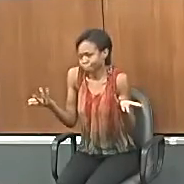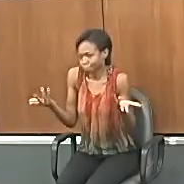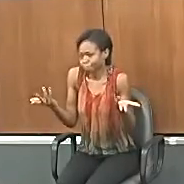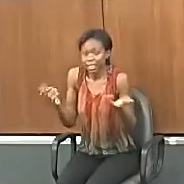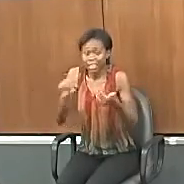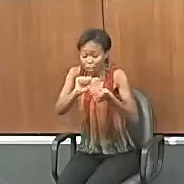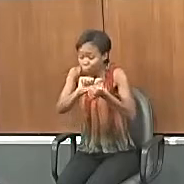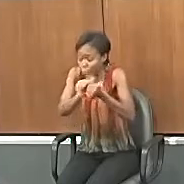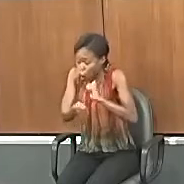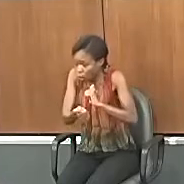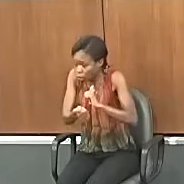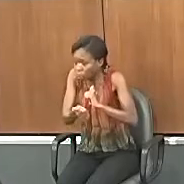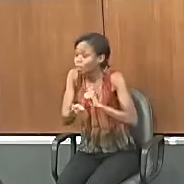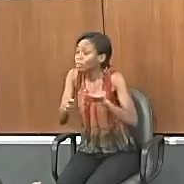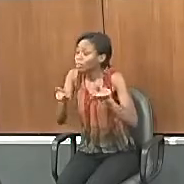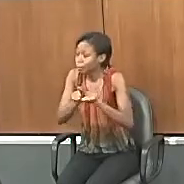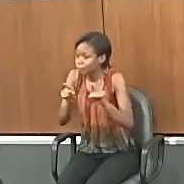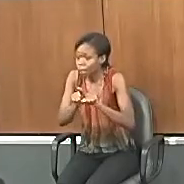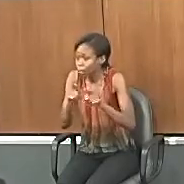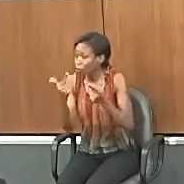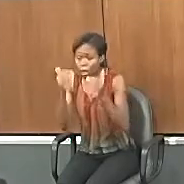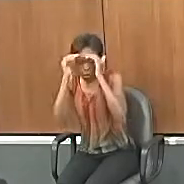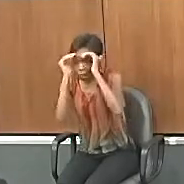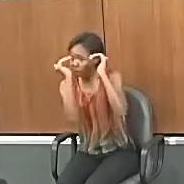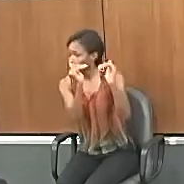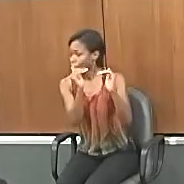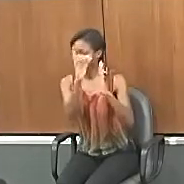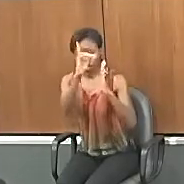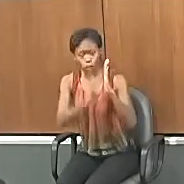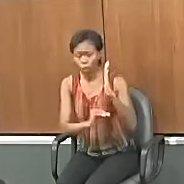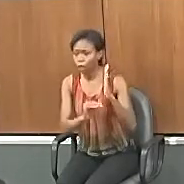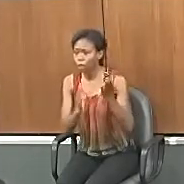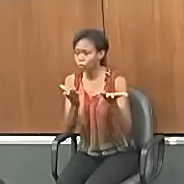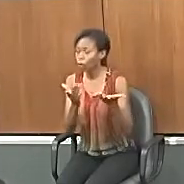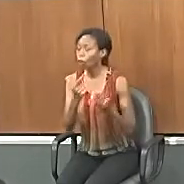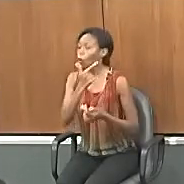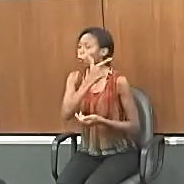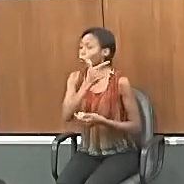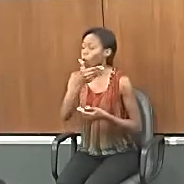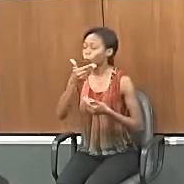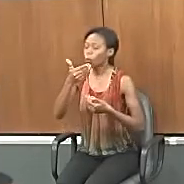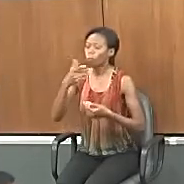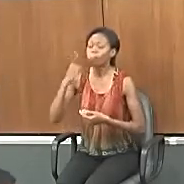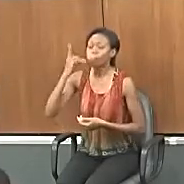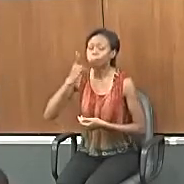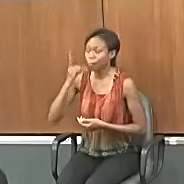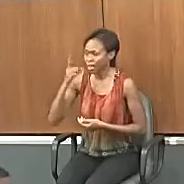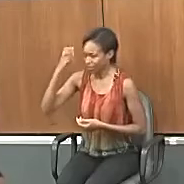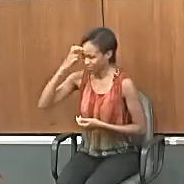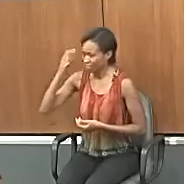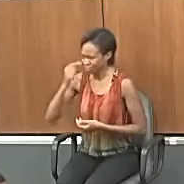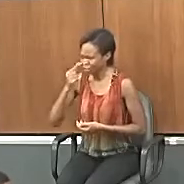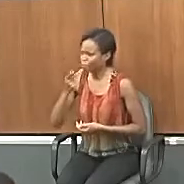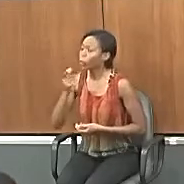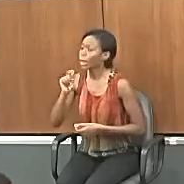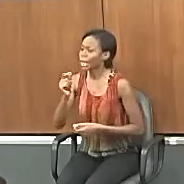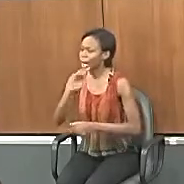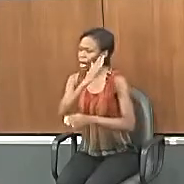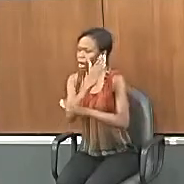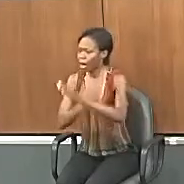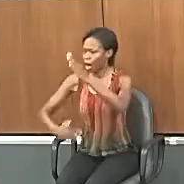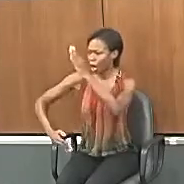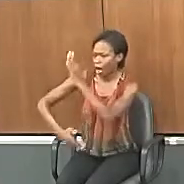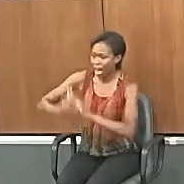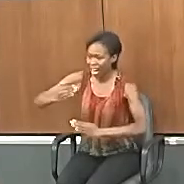do esporte deputados a greve até lembrava aqui onde se fala de paraolimpíadas por exemplo não há nenhuma